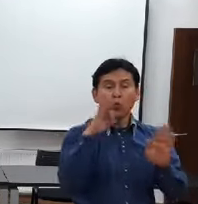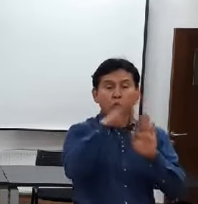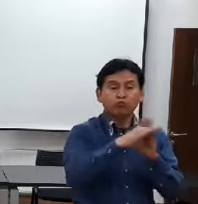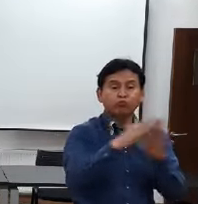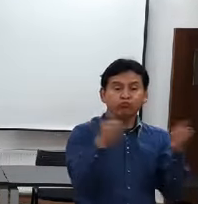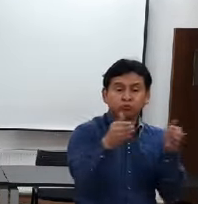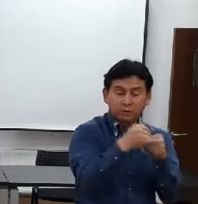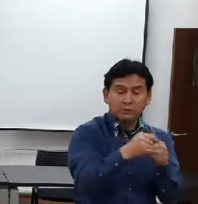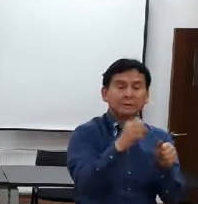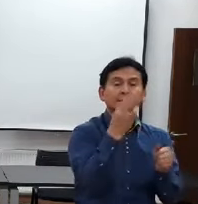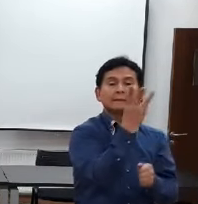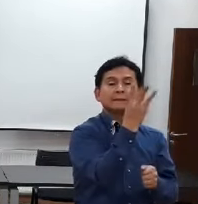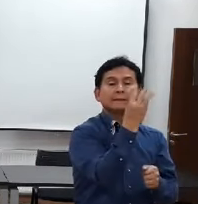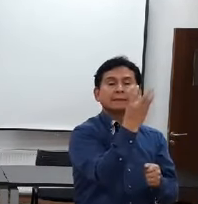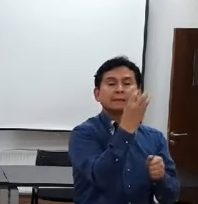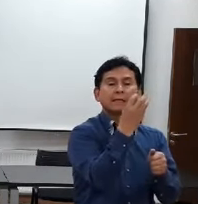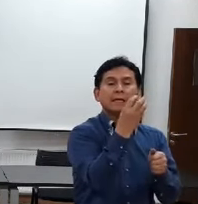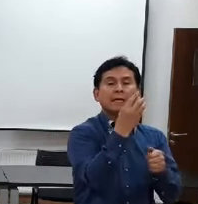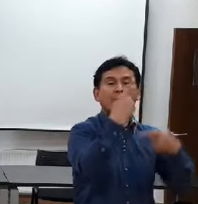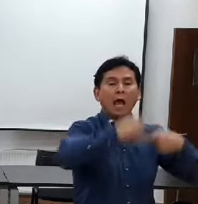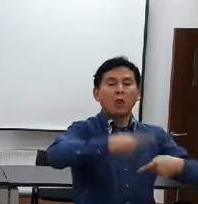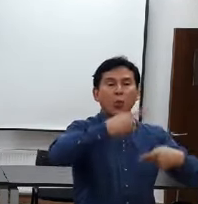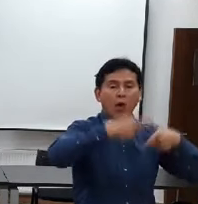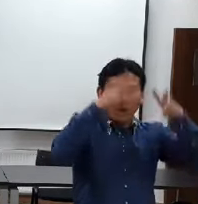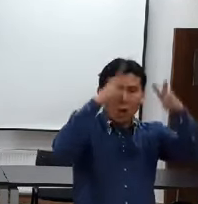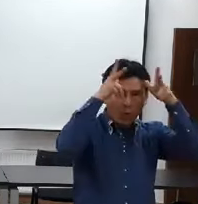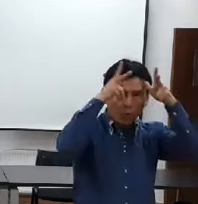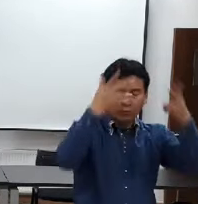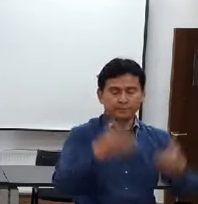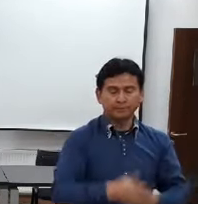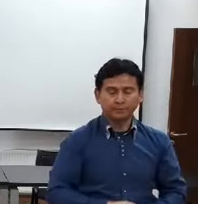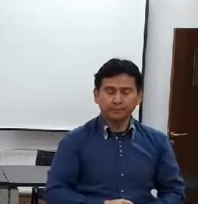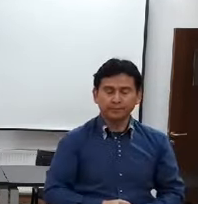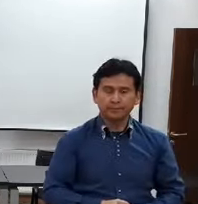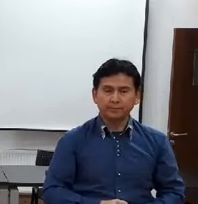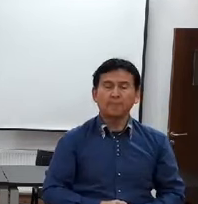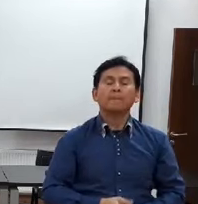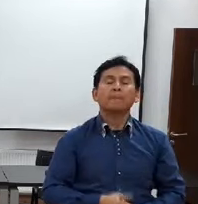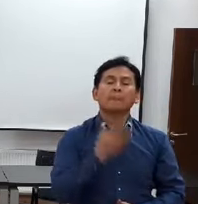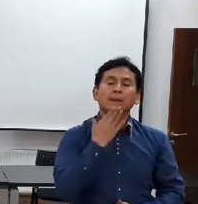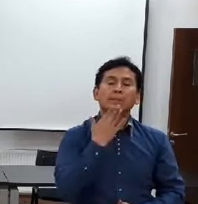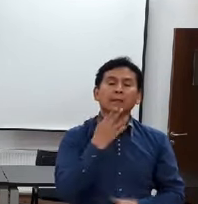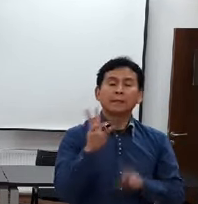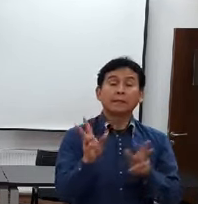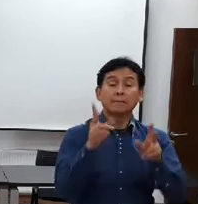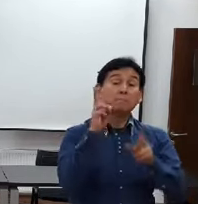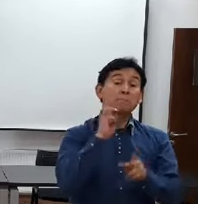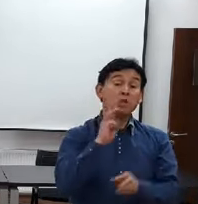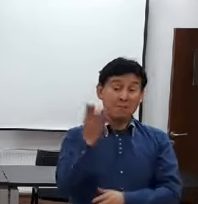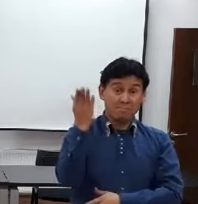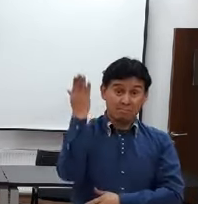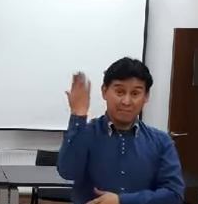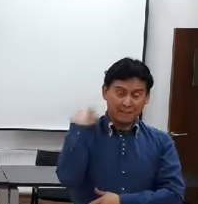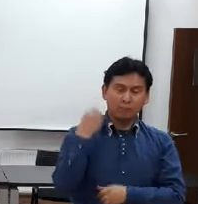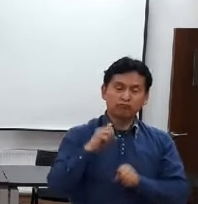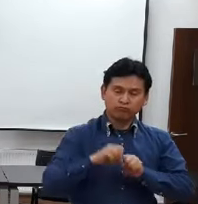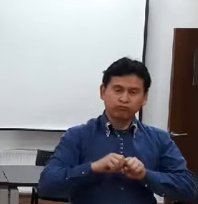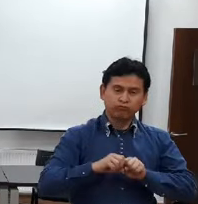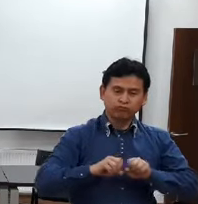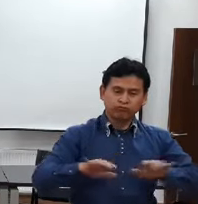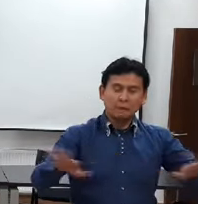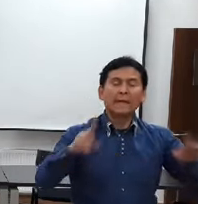Vidal y 13 en Paso Huemules. También, durante ya desde el día miércoles pasado, que se desplegaron